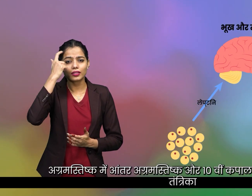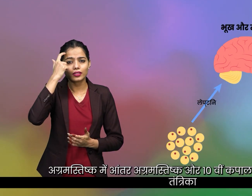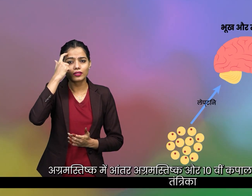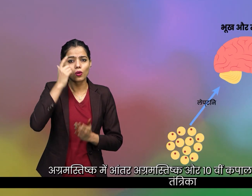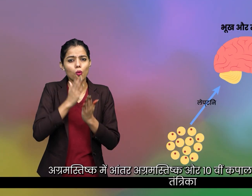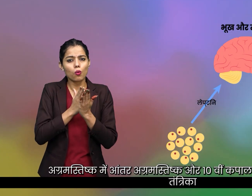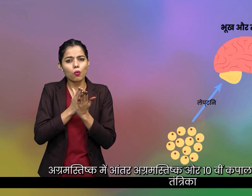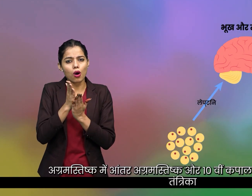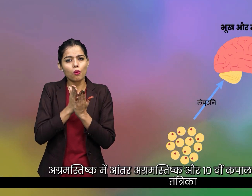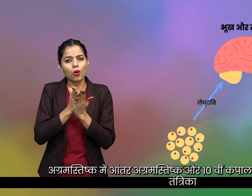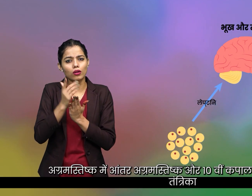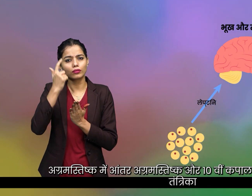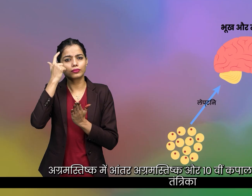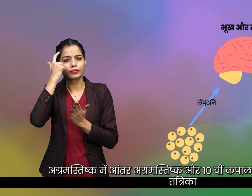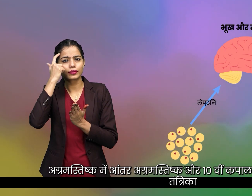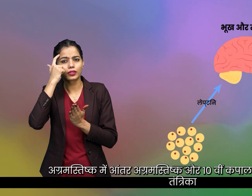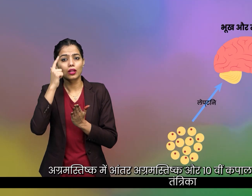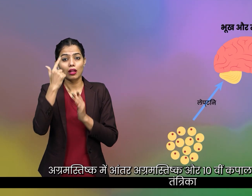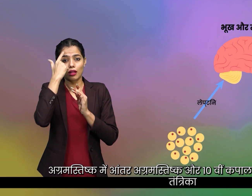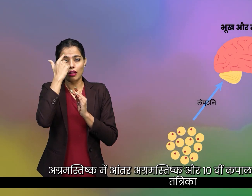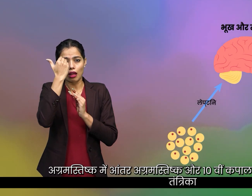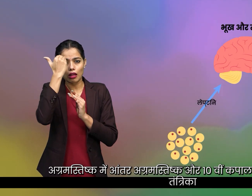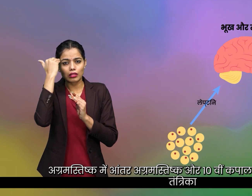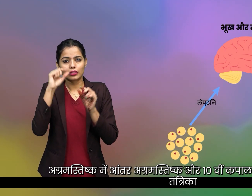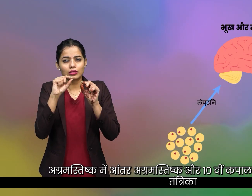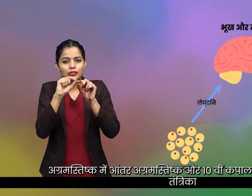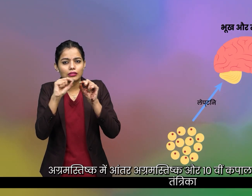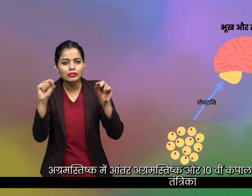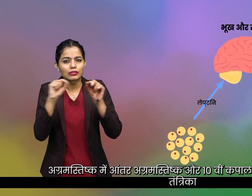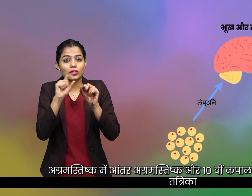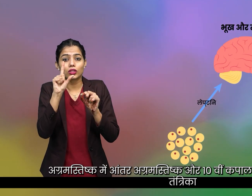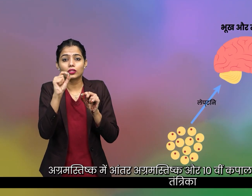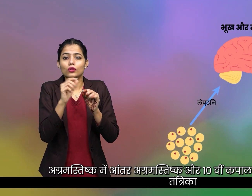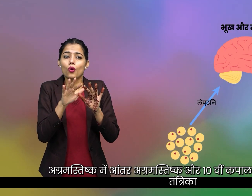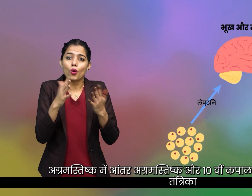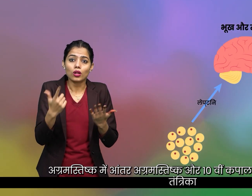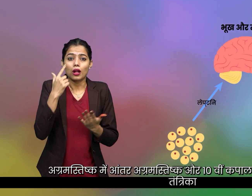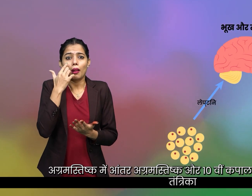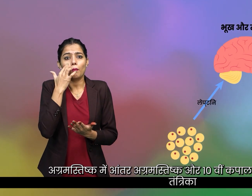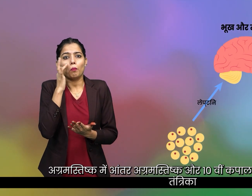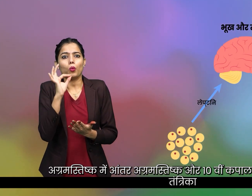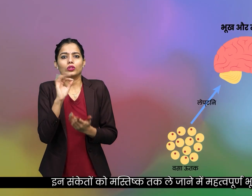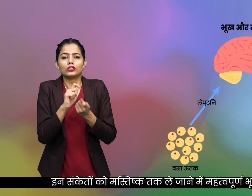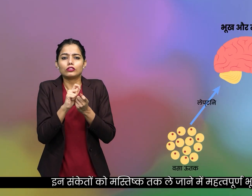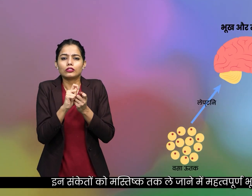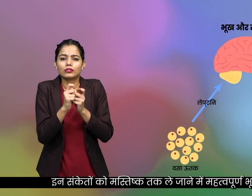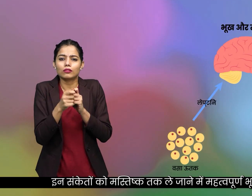अग्र मस्तिष्क में आंतर अग्र मस्तिष्क और 10वीं कपाल तांत्रिका या वेगस